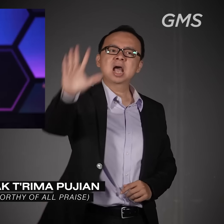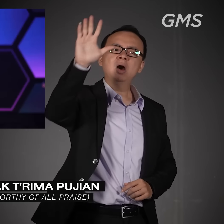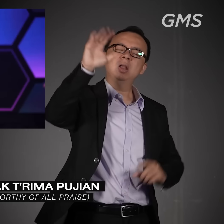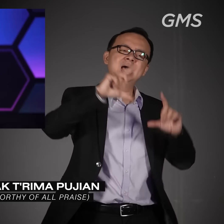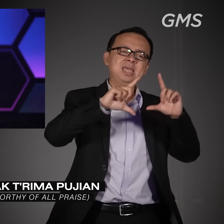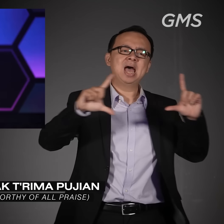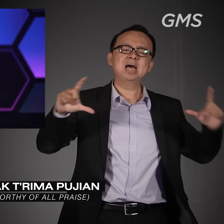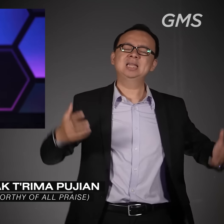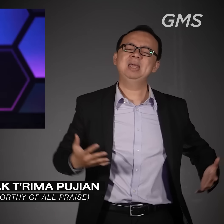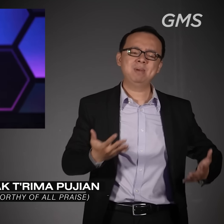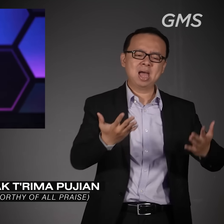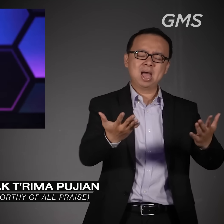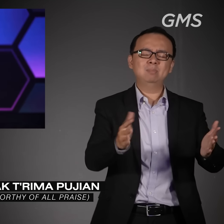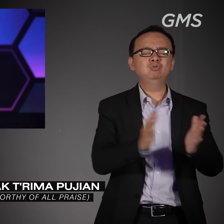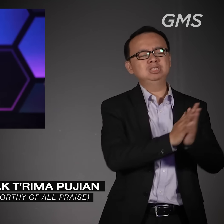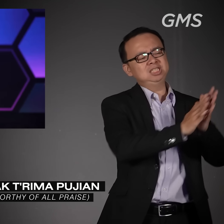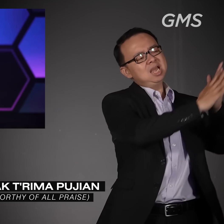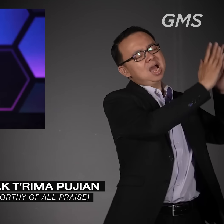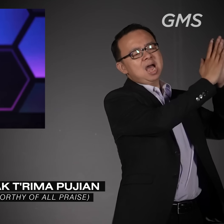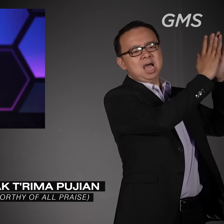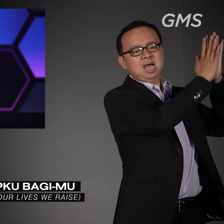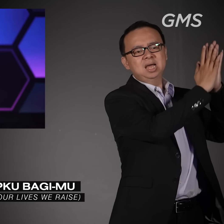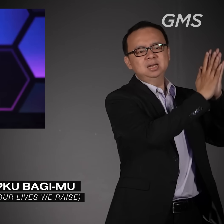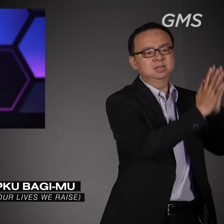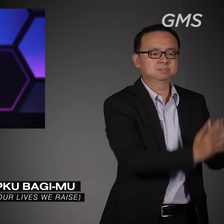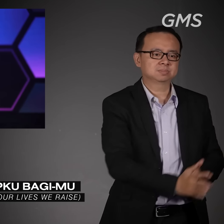Kau layak terima pujian,